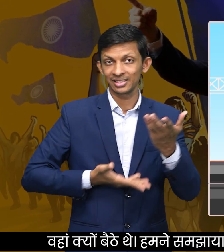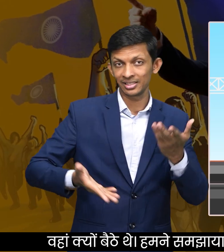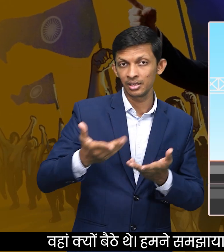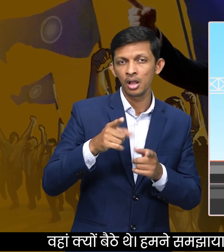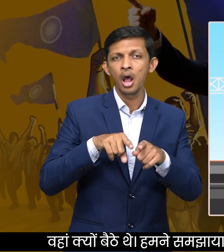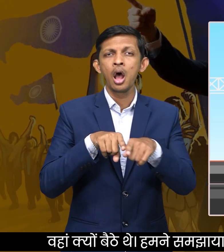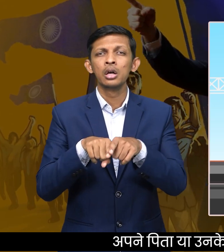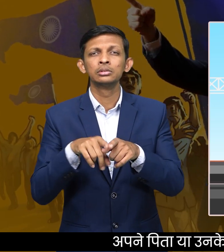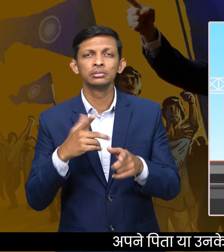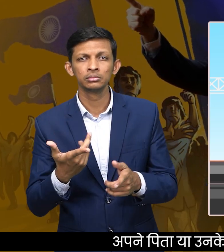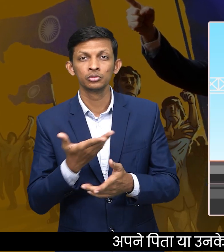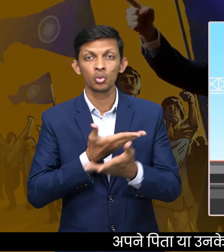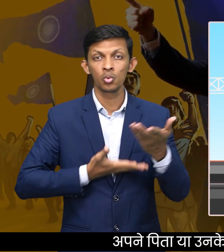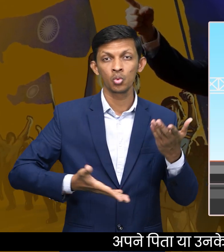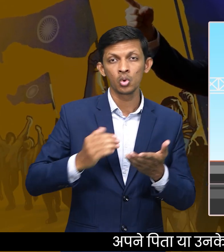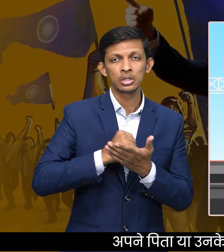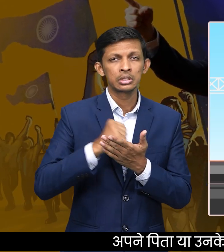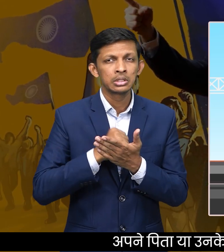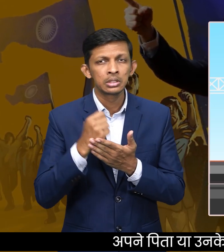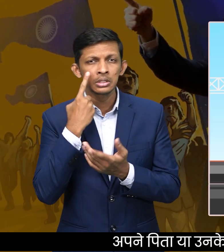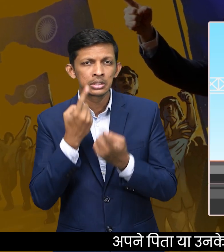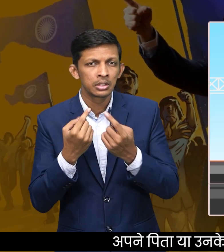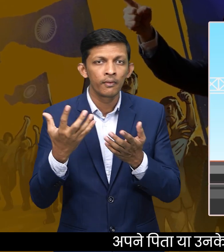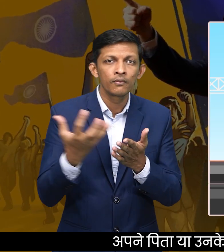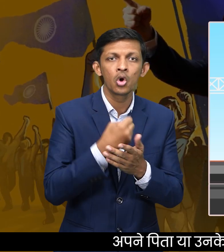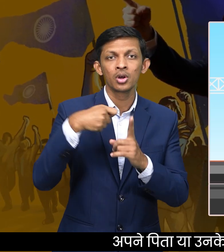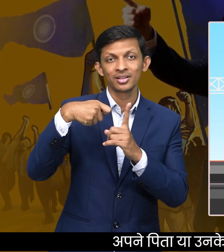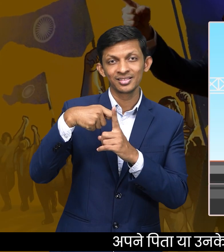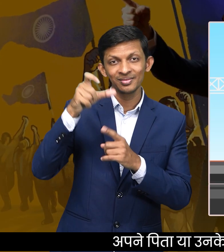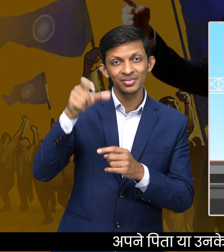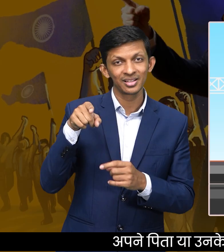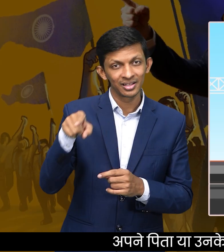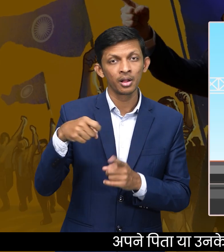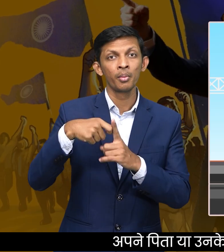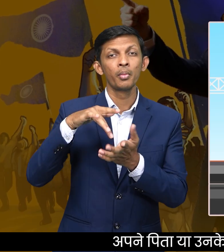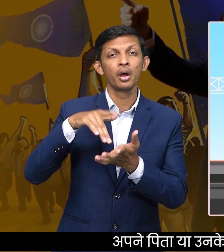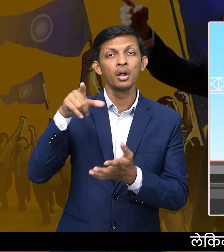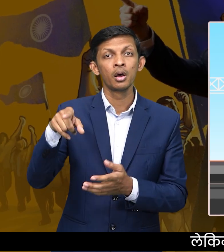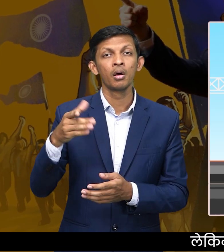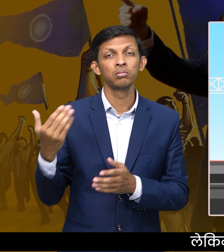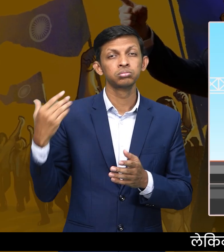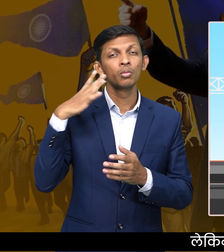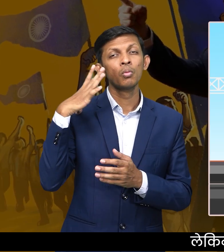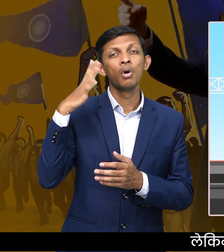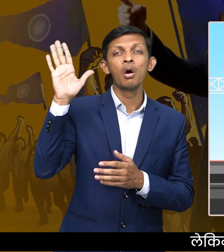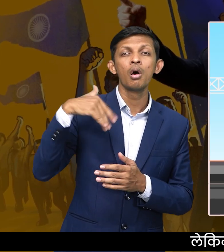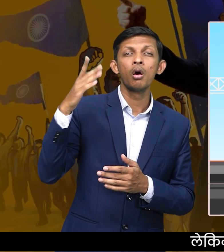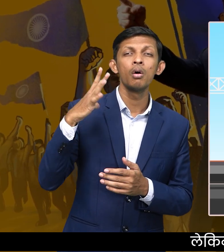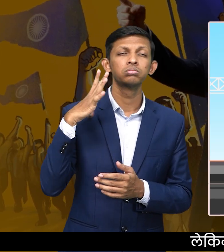थे और अपने पिता या उनके नौकर के आने का इंतज़ार कर रहे थे, लेकिन कोई भी नहीं आया